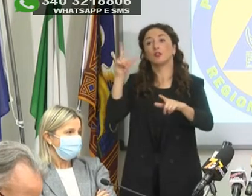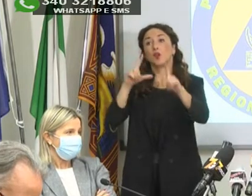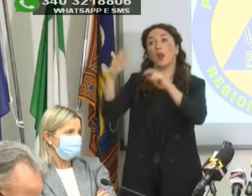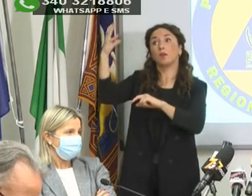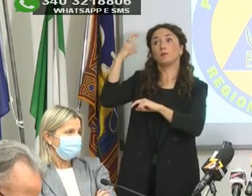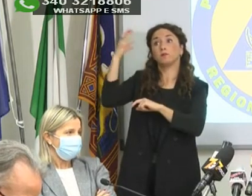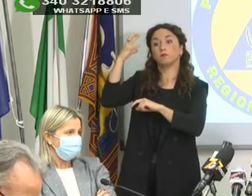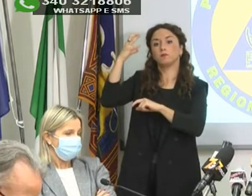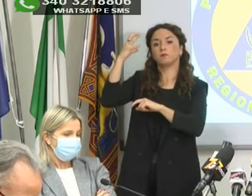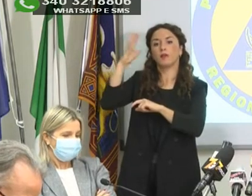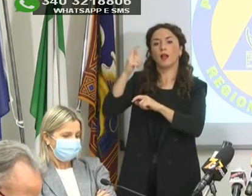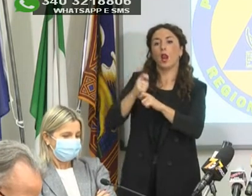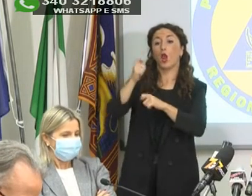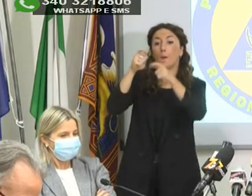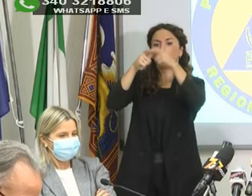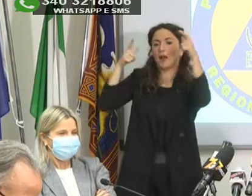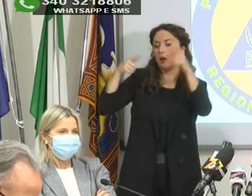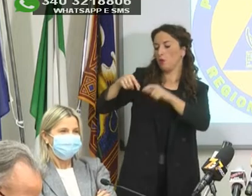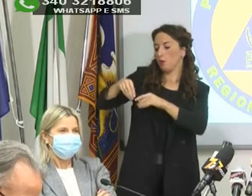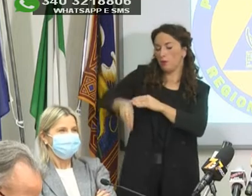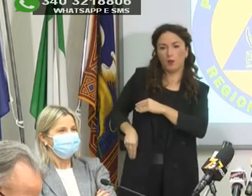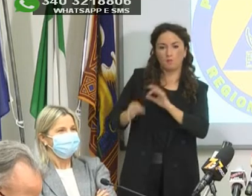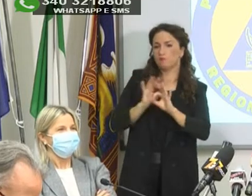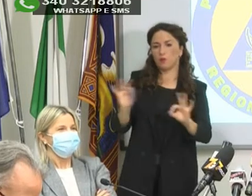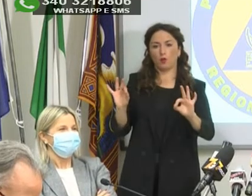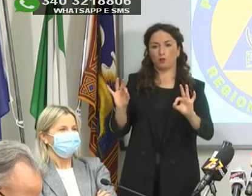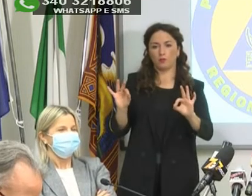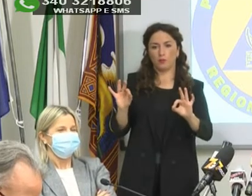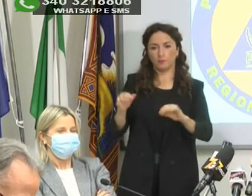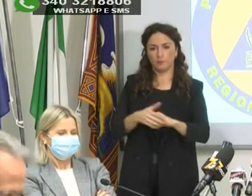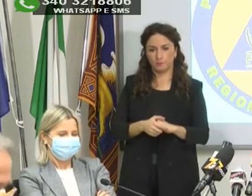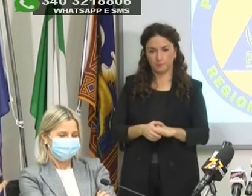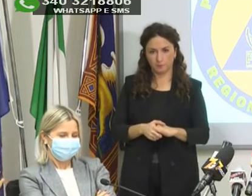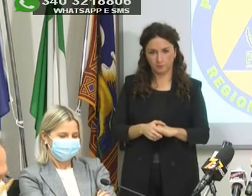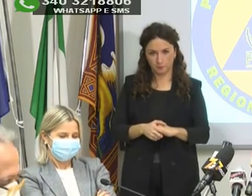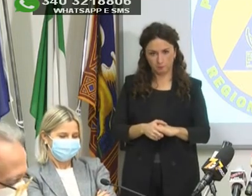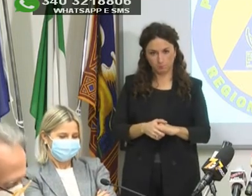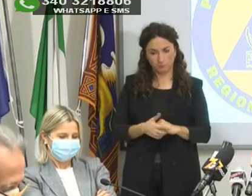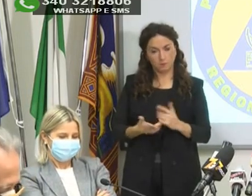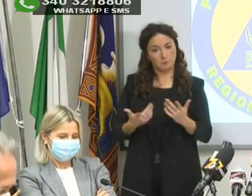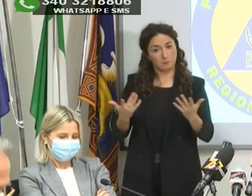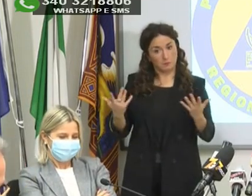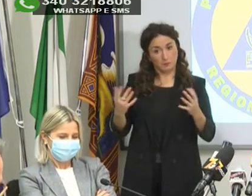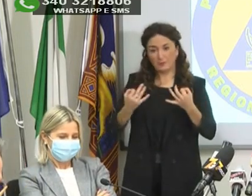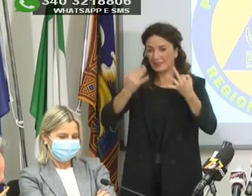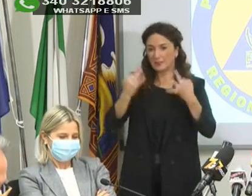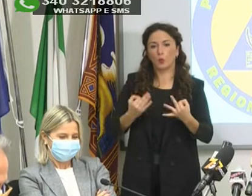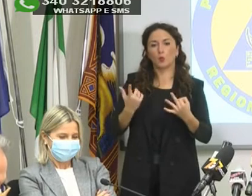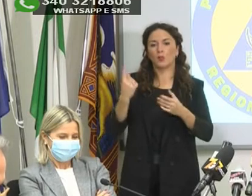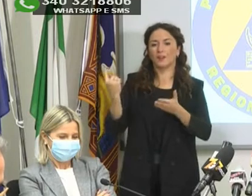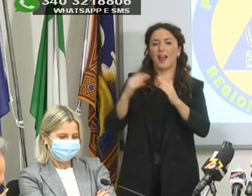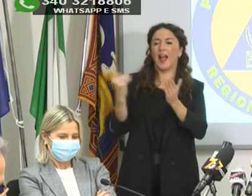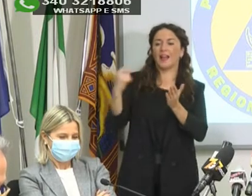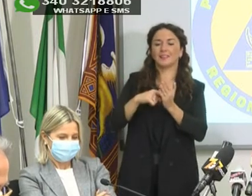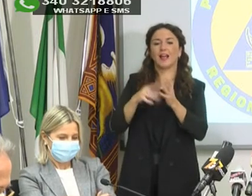ma l'ombrello noi in valigia ce l'abbiamo sempre. e siamo sicuri di tornare a casa abbronzati,